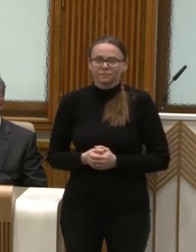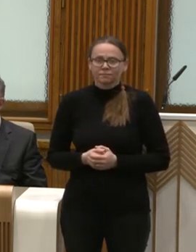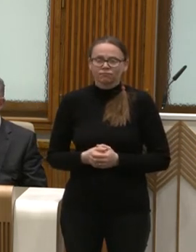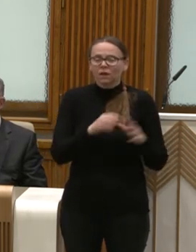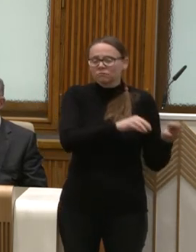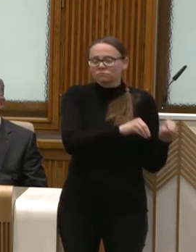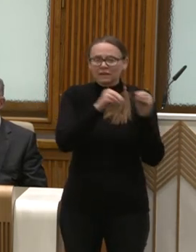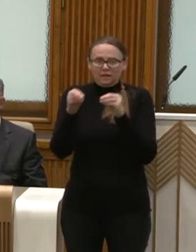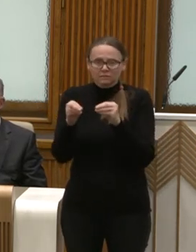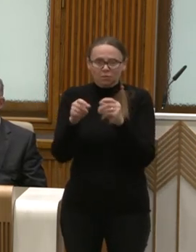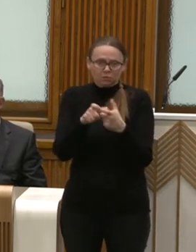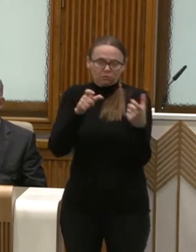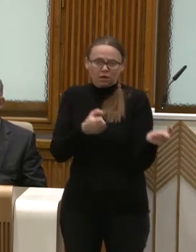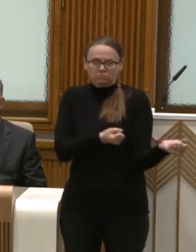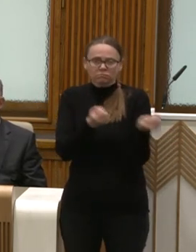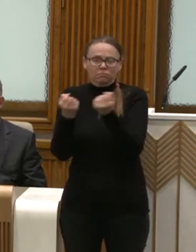transporta blaga.